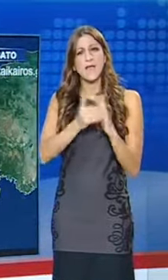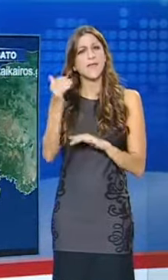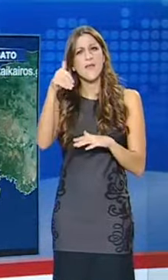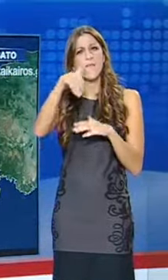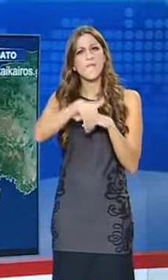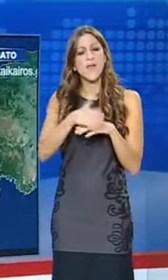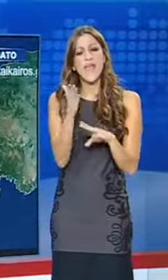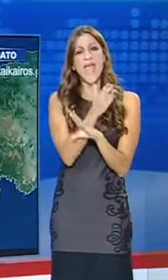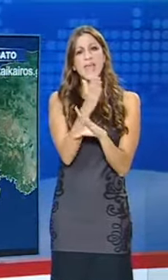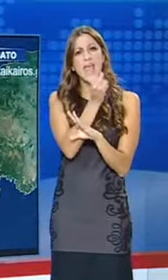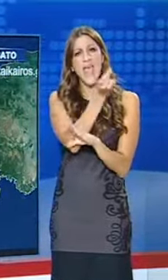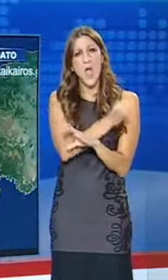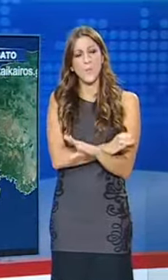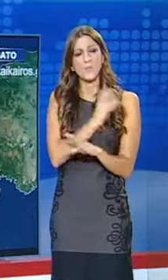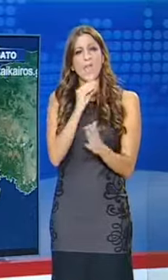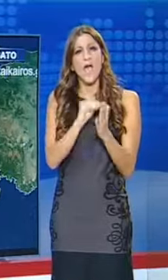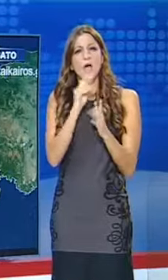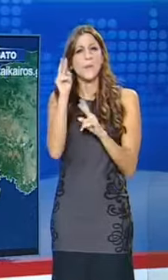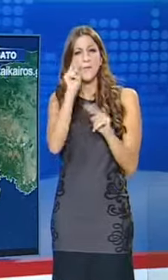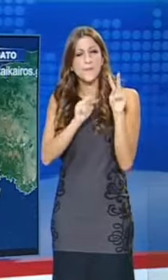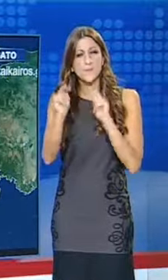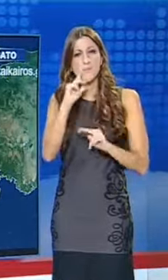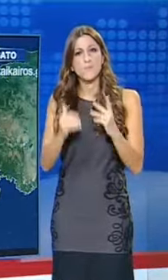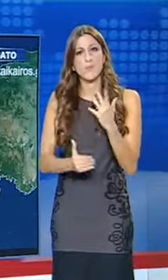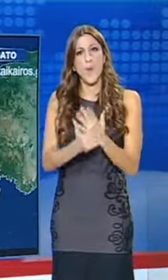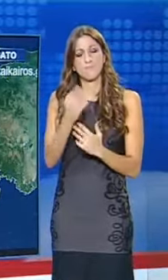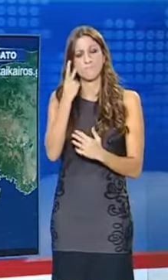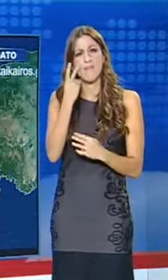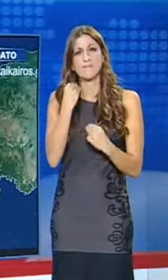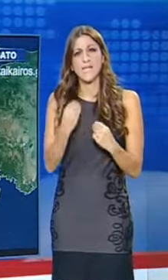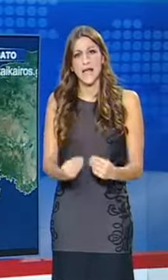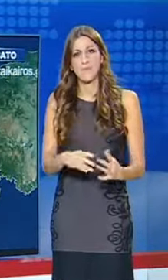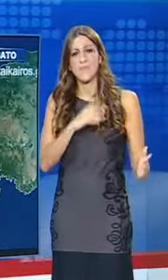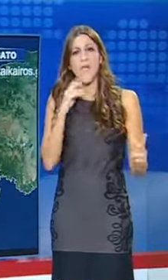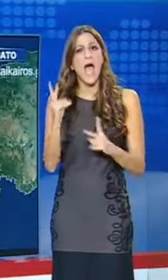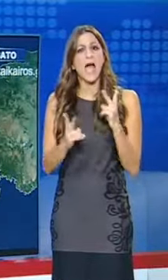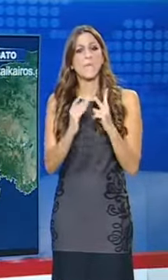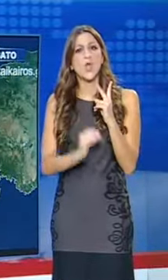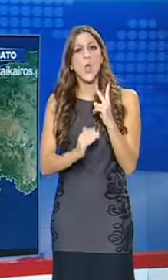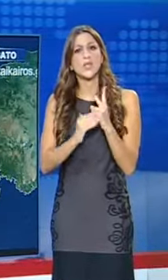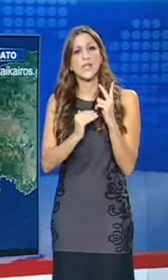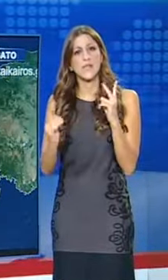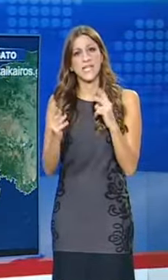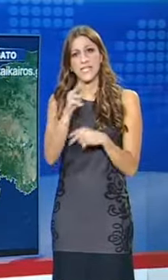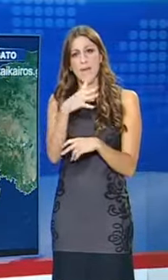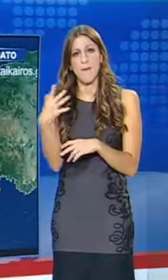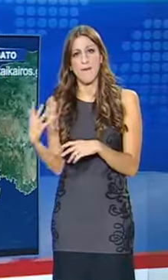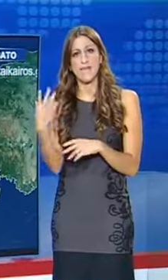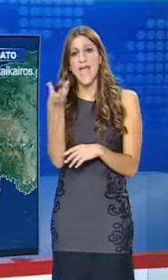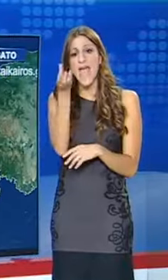ανατολικό Αιγαίο. Ομίχλες θα σημειωθούν νωρίς το πρωί. Οι άνεμοι θα πνέουν νότιο-βυτική 3 με 5 και τοπικά στο Αιγαίο 6